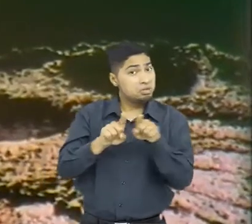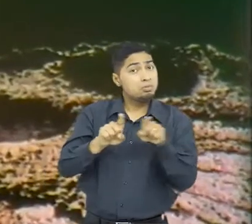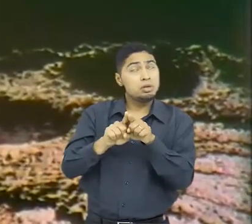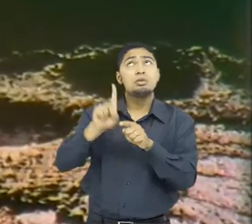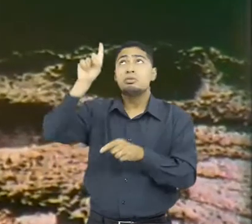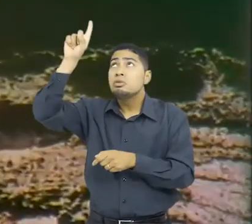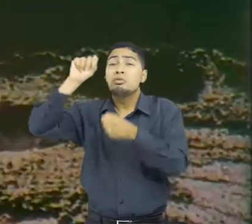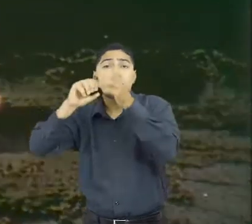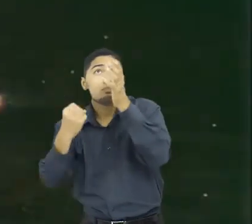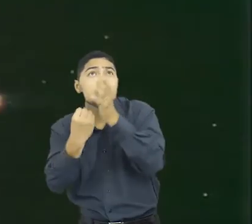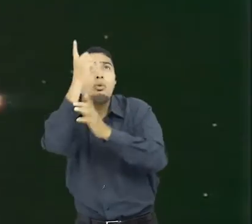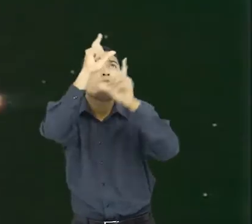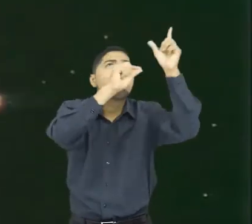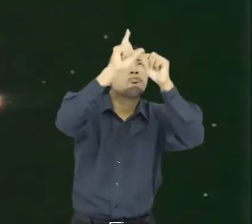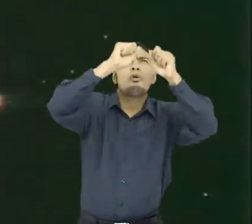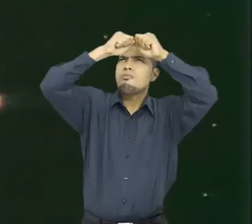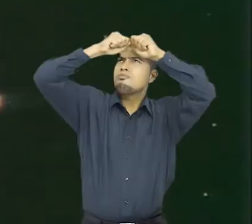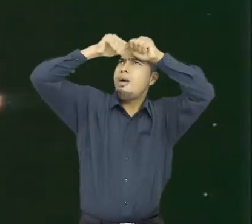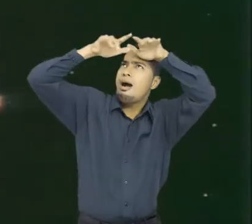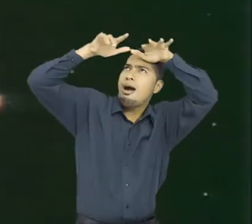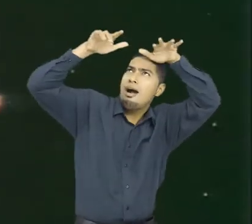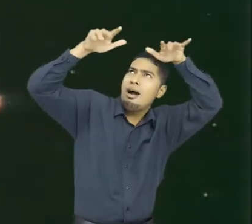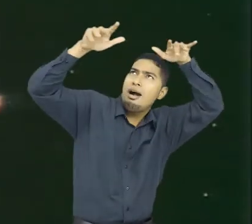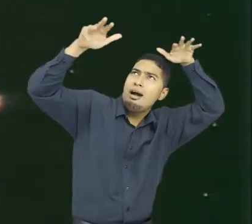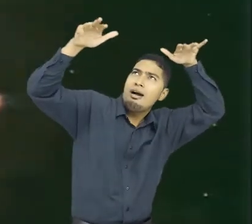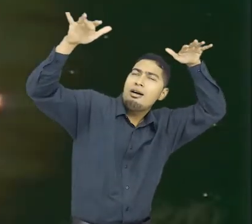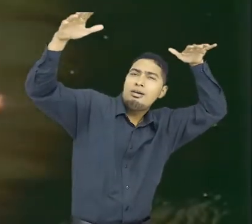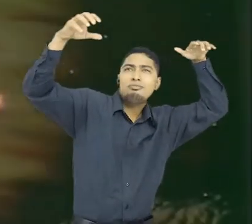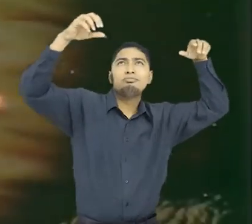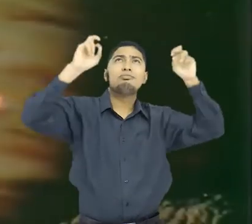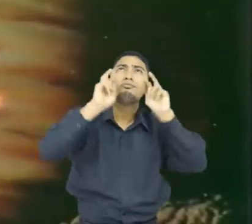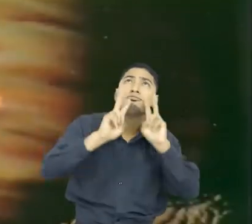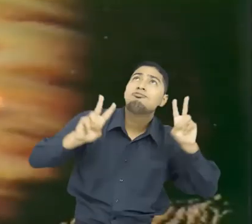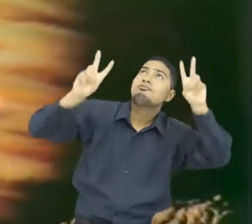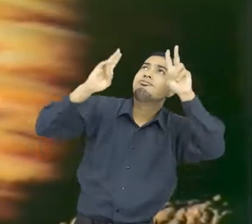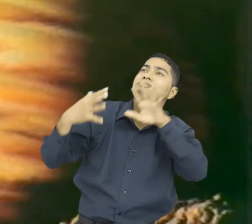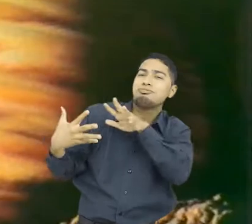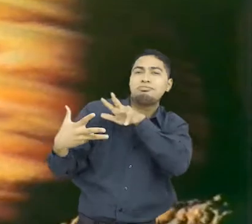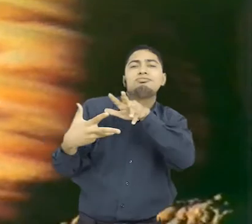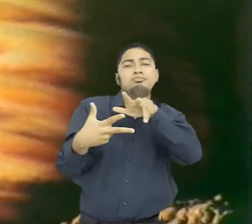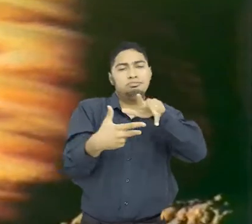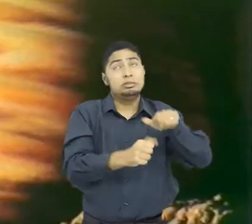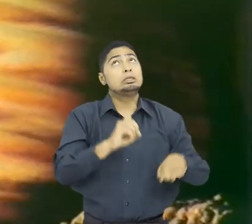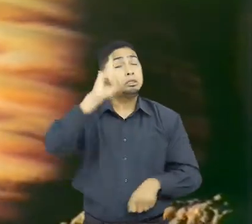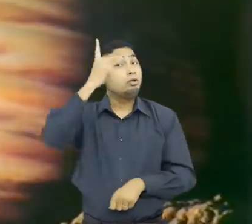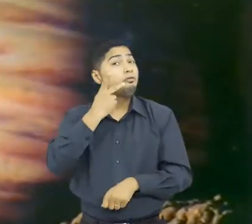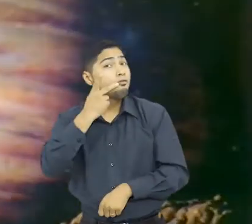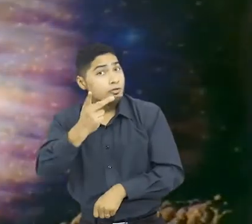criou também as estrelas e as espalhou pelo céu para que iluminassem a terra. E Deus viu que isso era